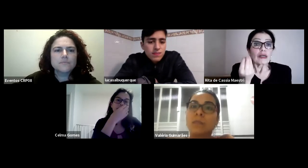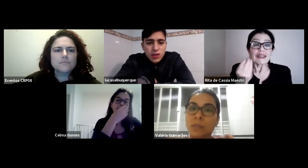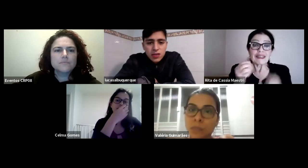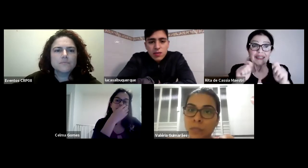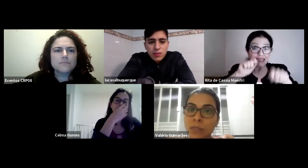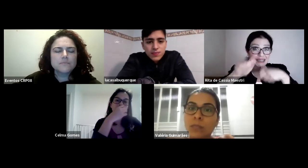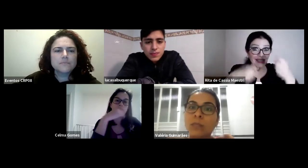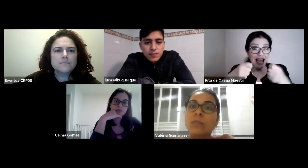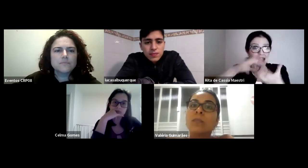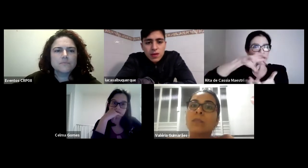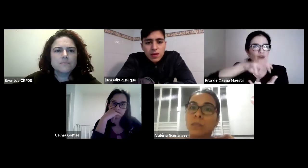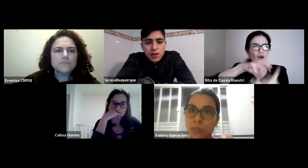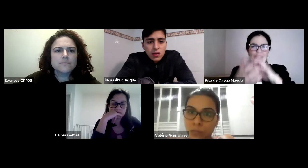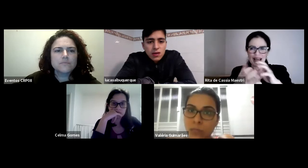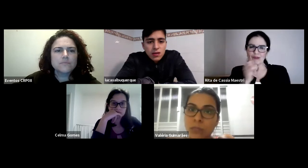Antes, por exemplo,